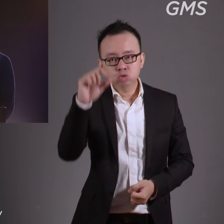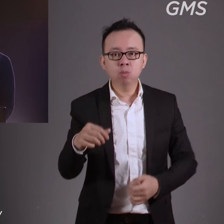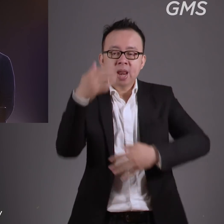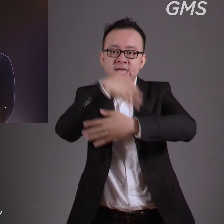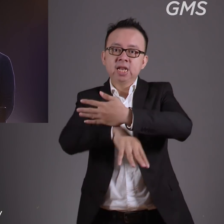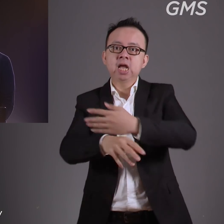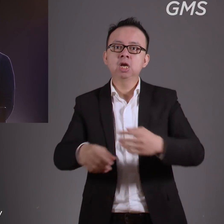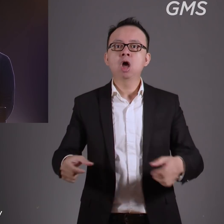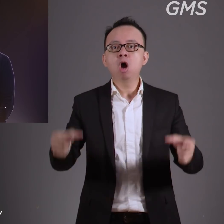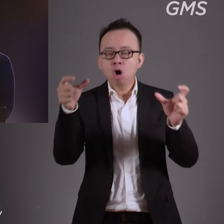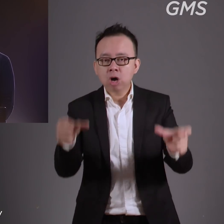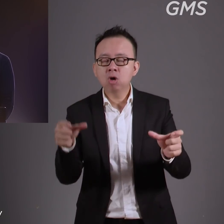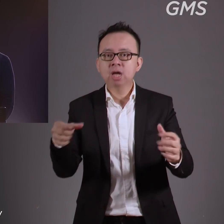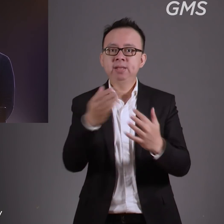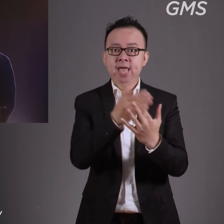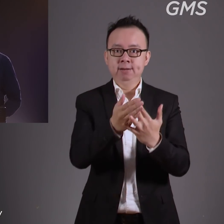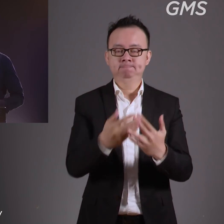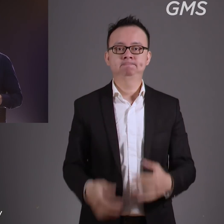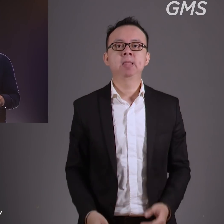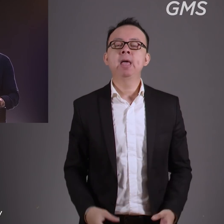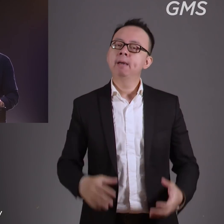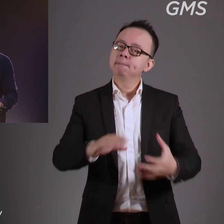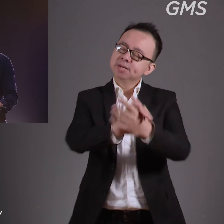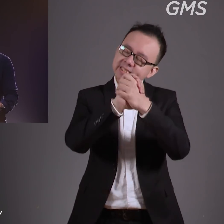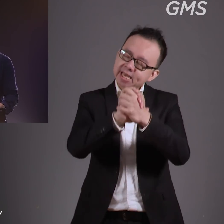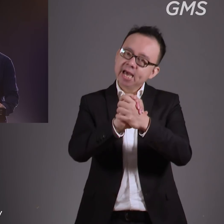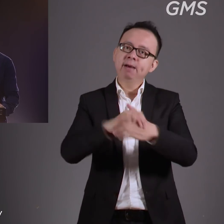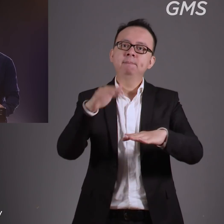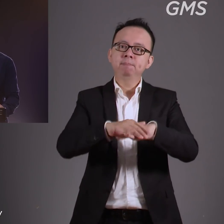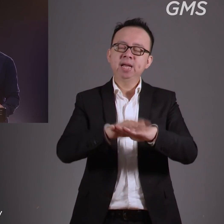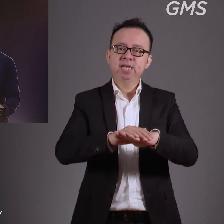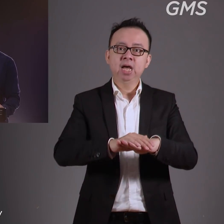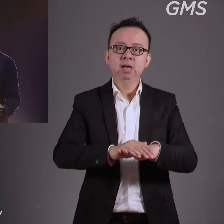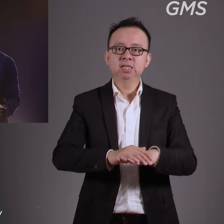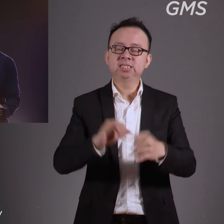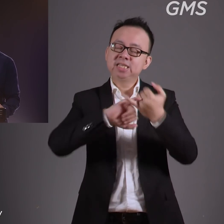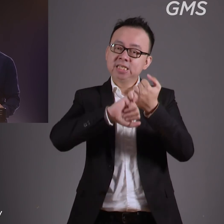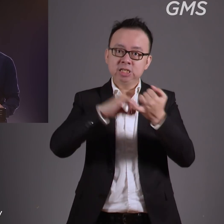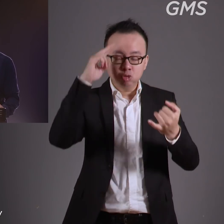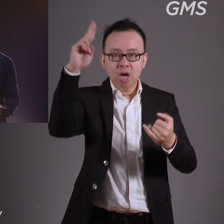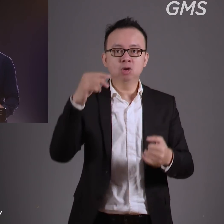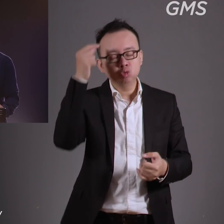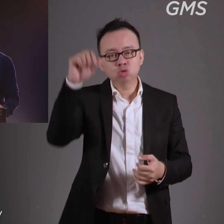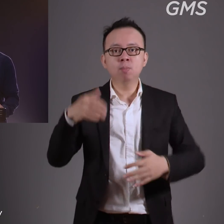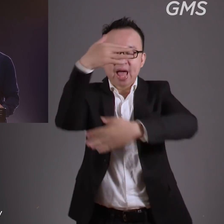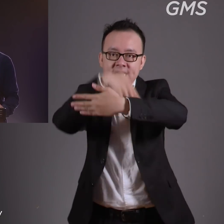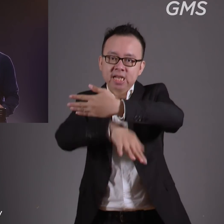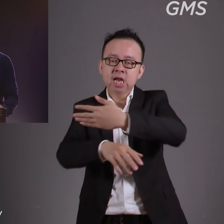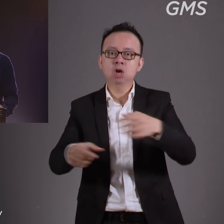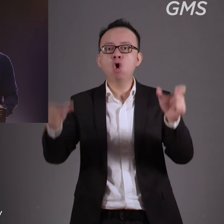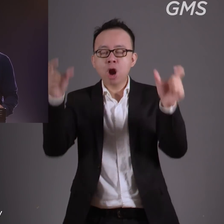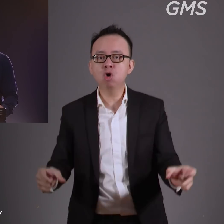pilihan. Saya ulang, percaya kepada janji Tuhan akan melahirkan orang-orang pilihan. Kita belajar dari